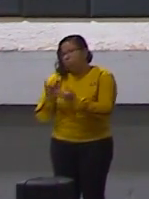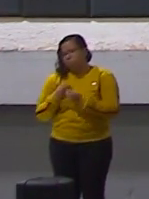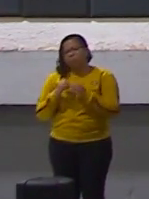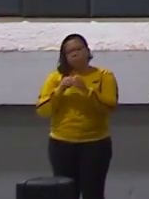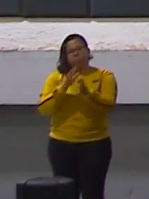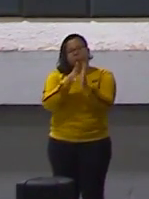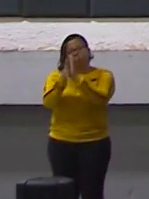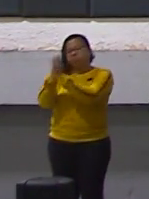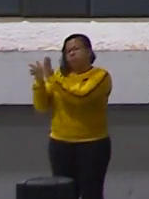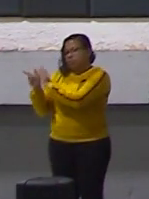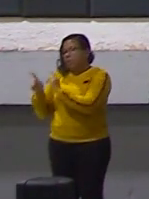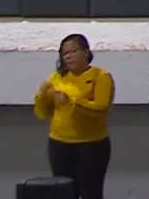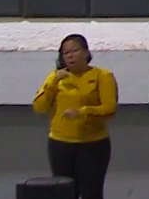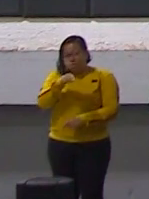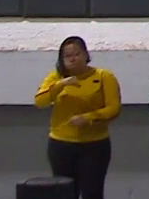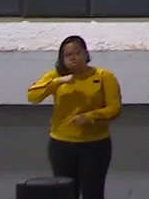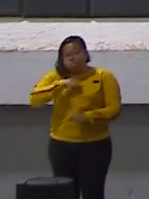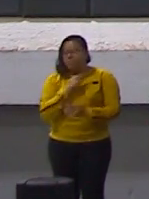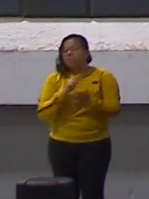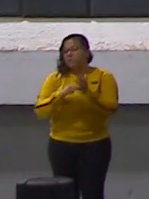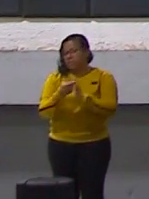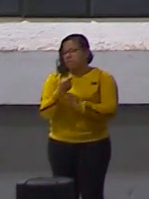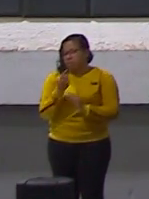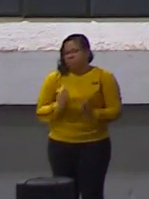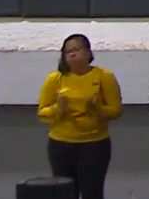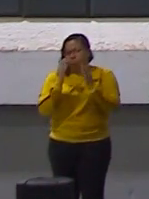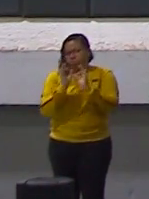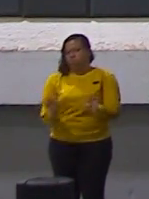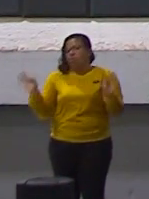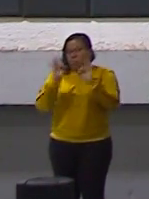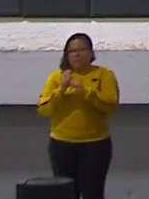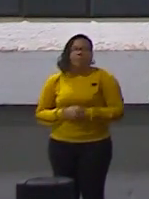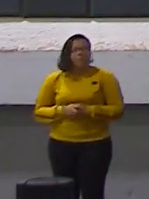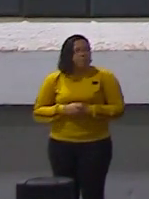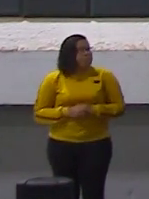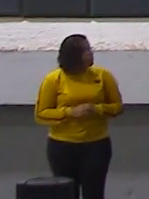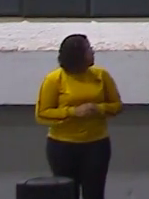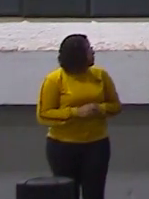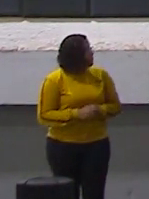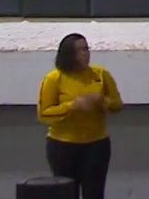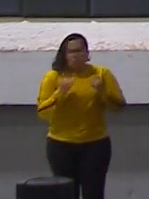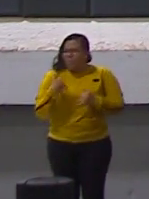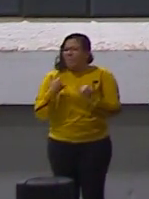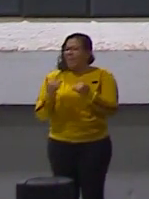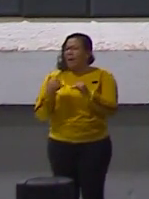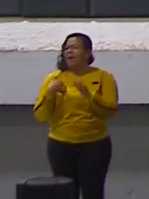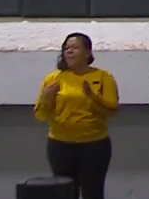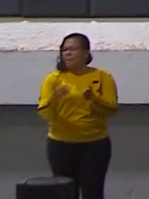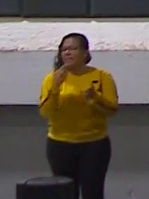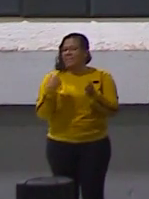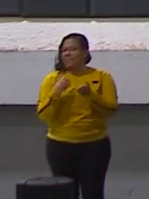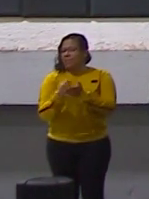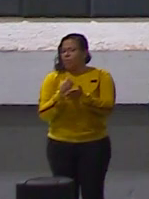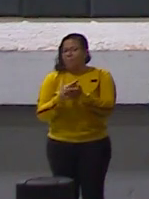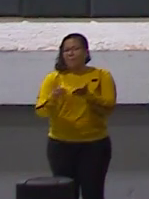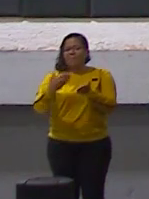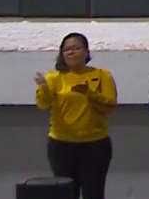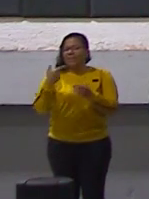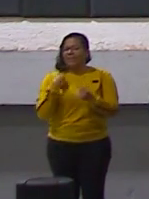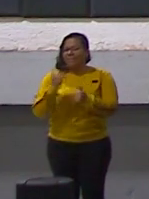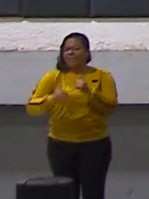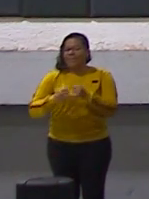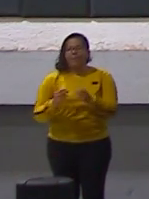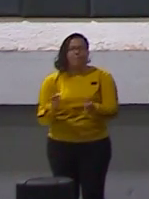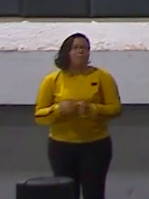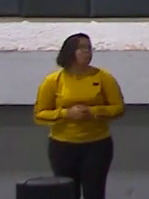entonces pasa acá vemos esto hay muchos temas de estudio la organización sigue